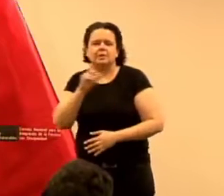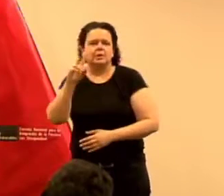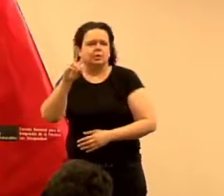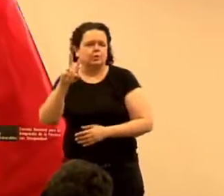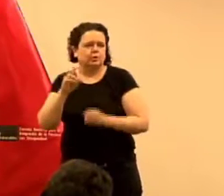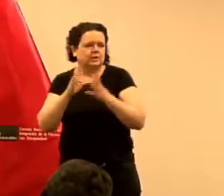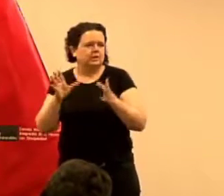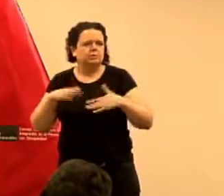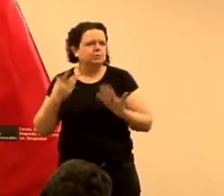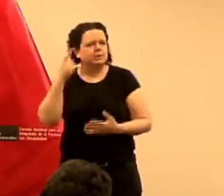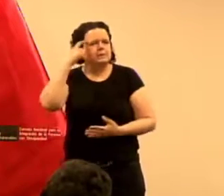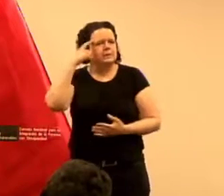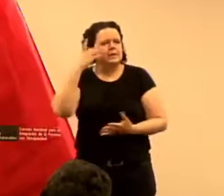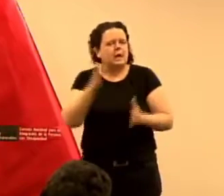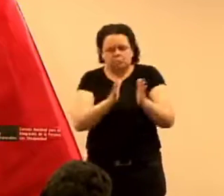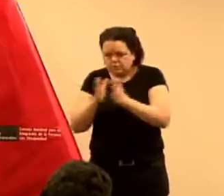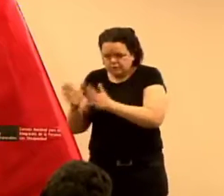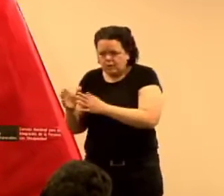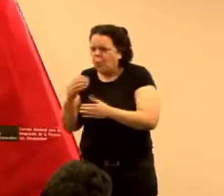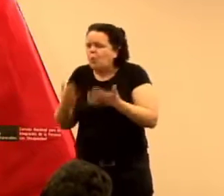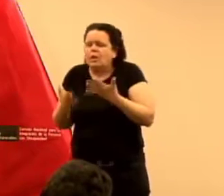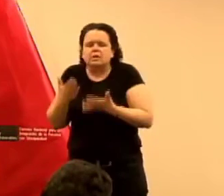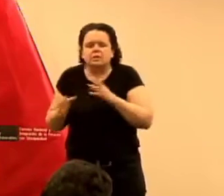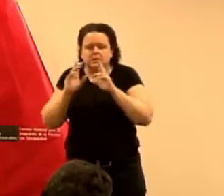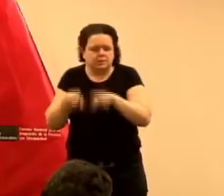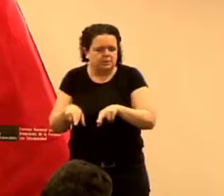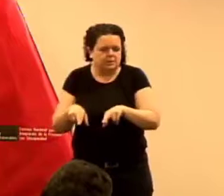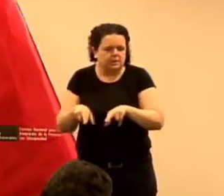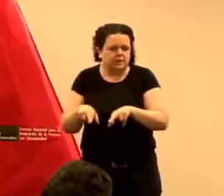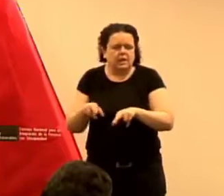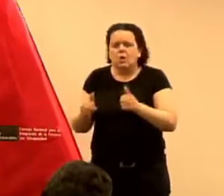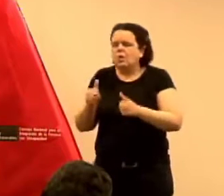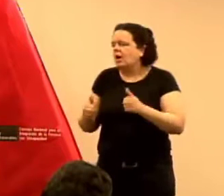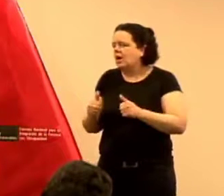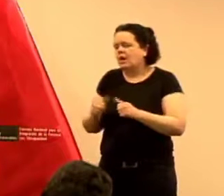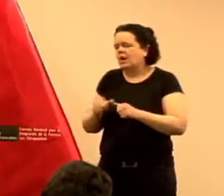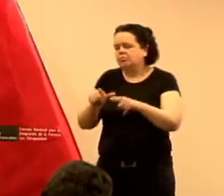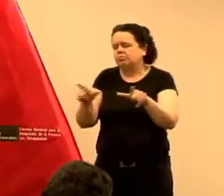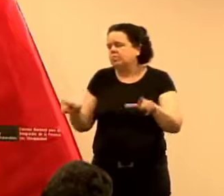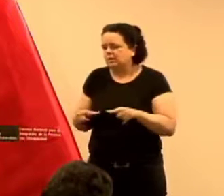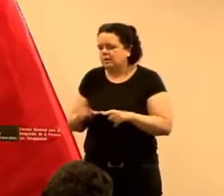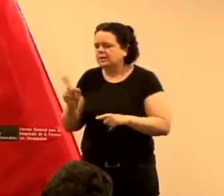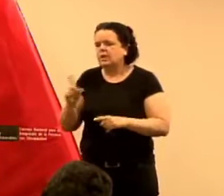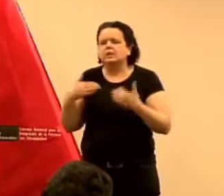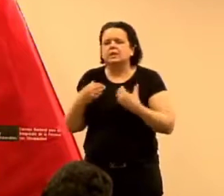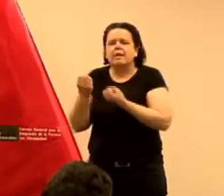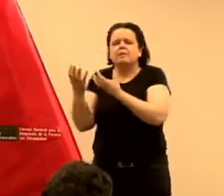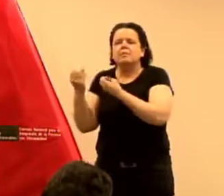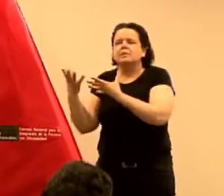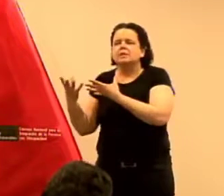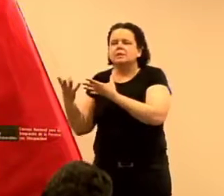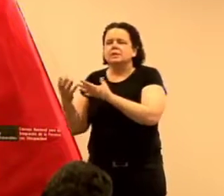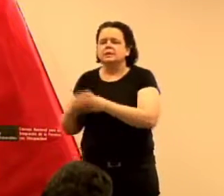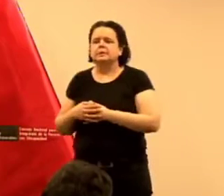2 días, no se puede pensar de planificar cualquier tipo de respuesta en cualquier sector sin contar con unos datos que nos